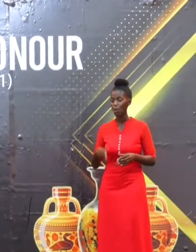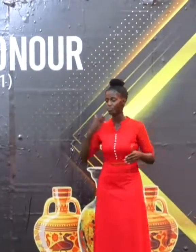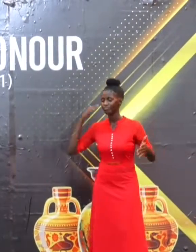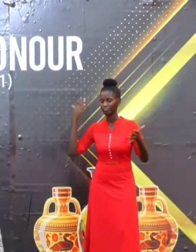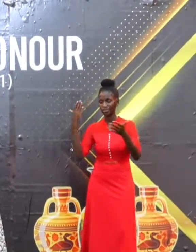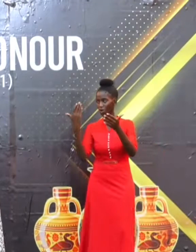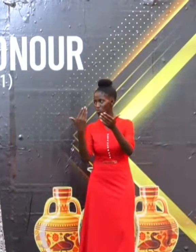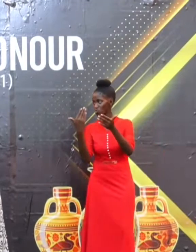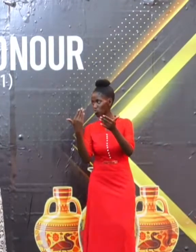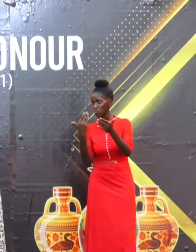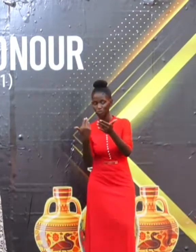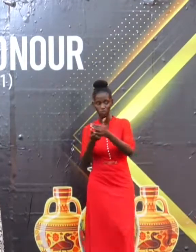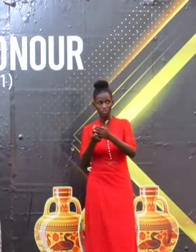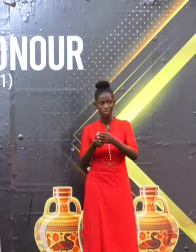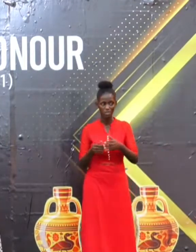kungulubakanoteseza bulungi